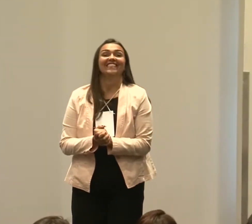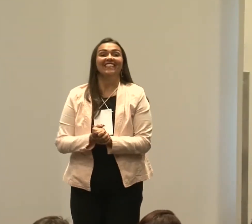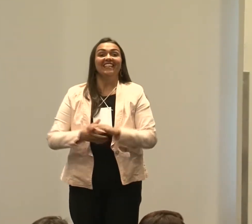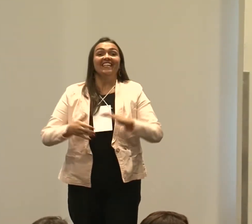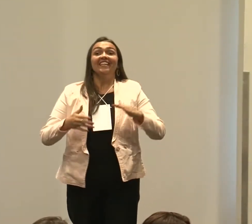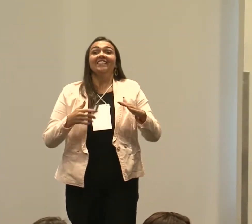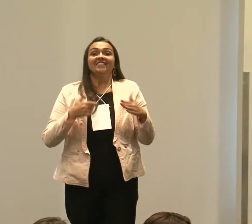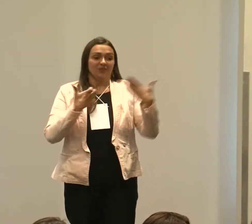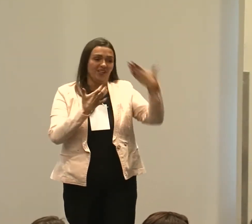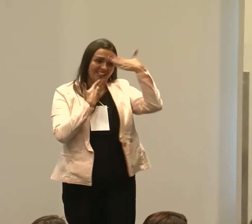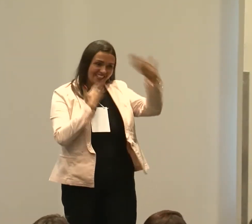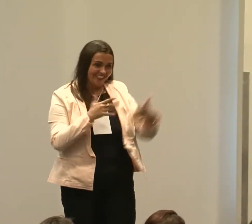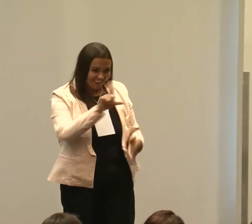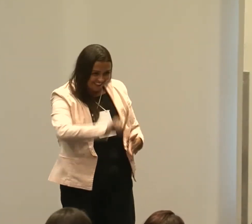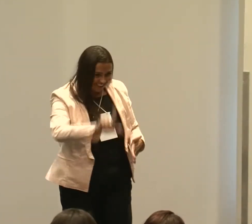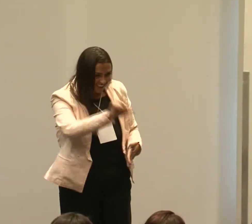Olá.